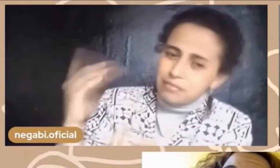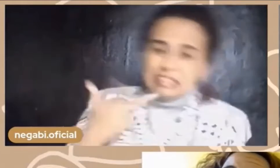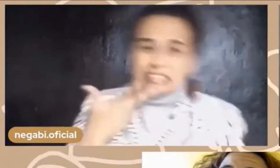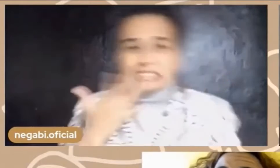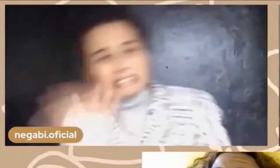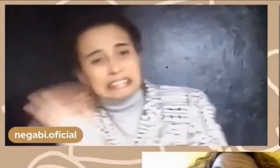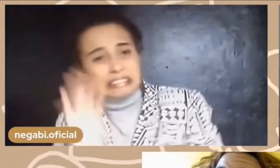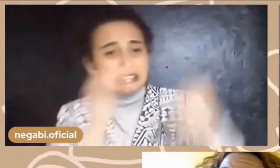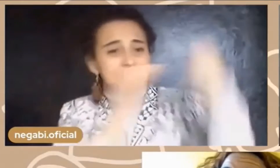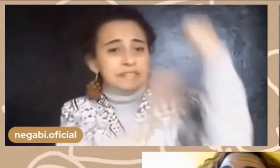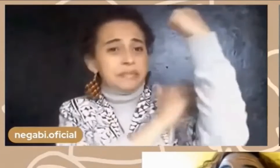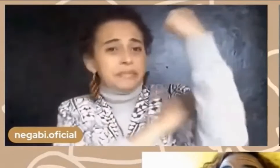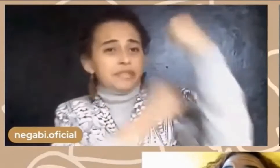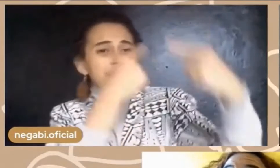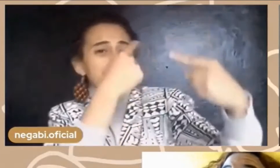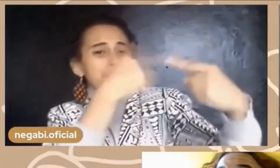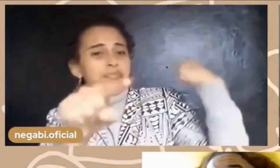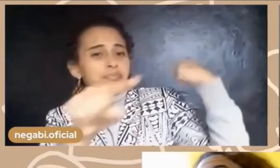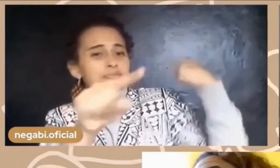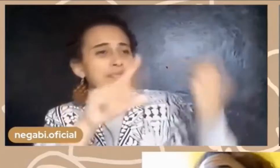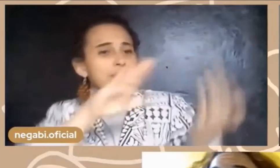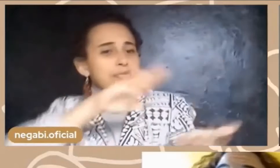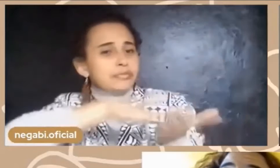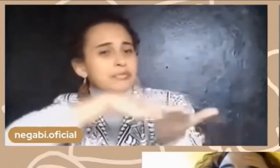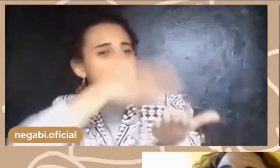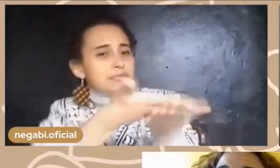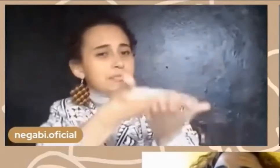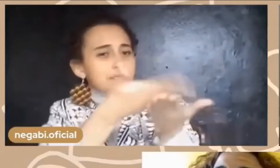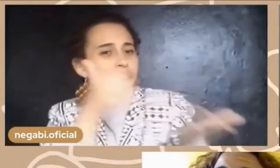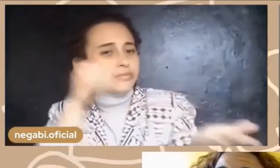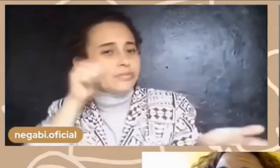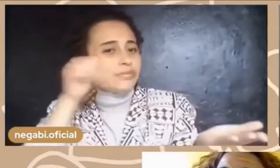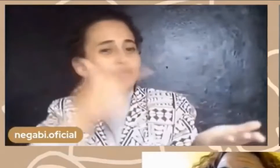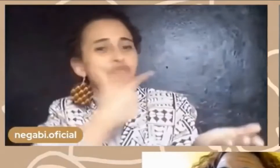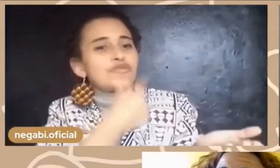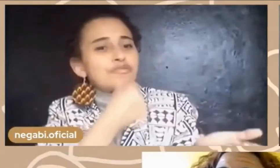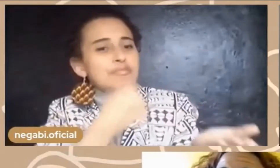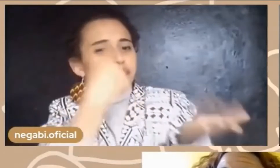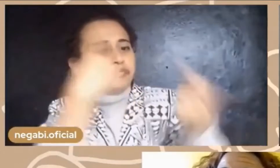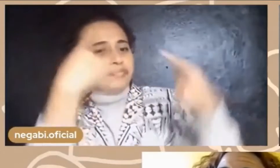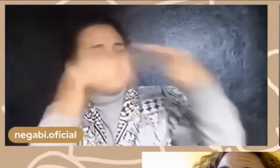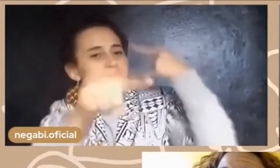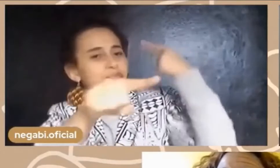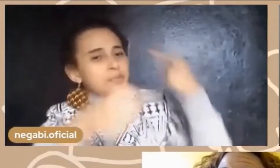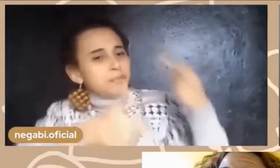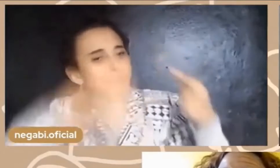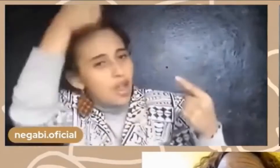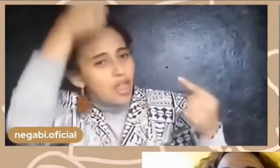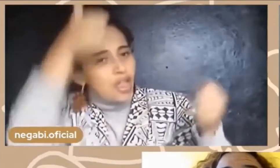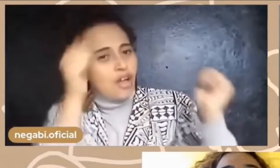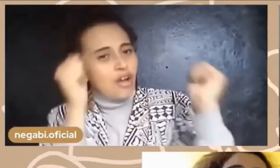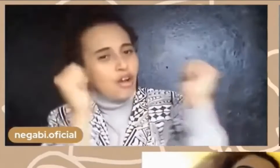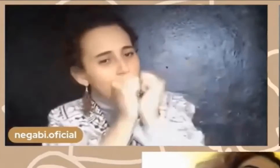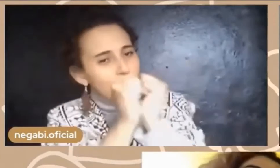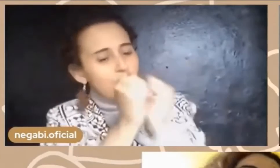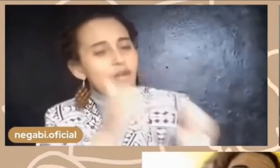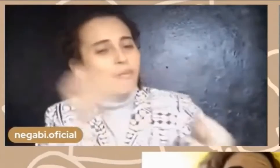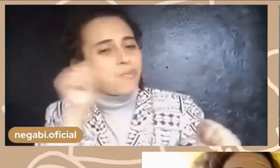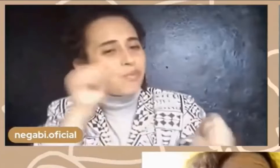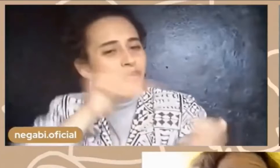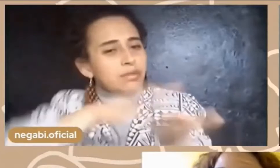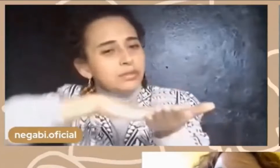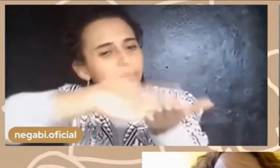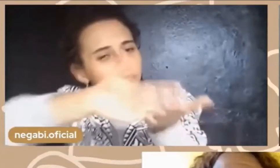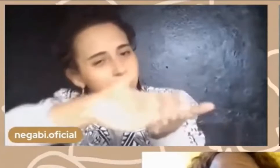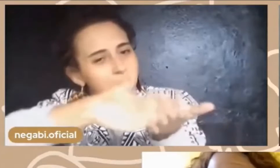amigos homens intérpretes, né? Eu até convidei, isso me trouxe um receio, porque o campo, como era um campo de